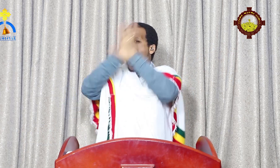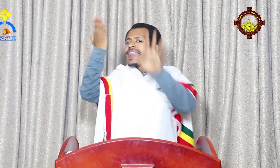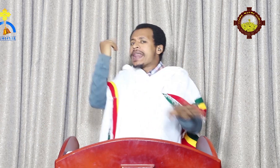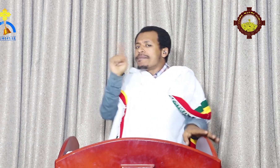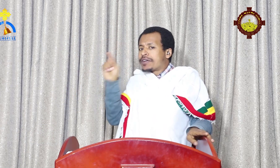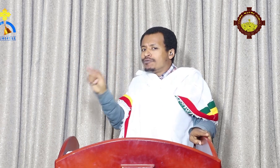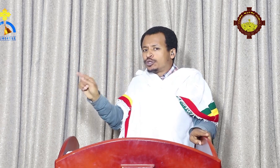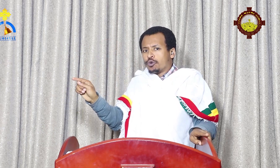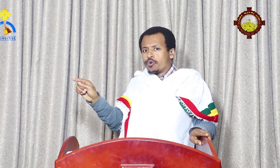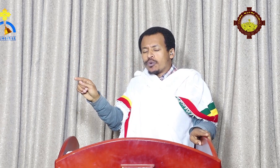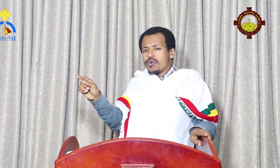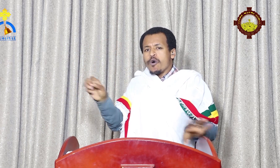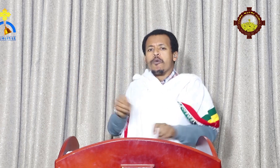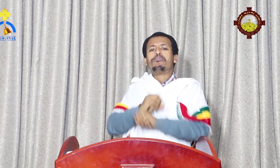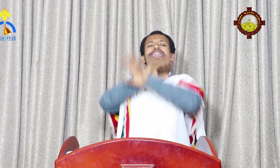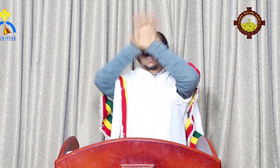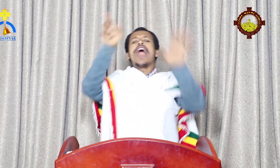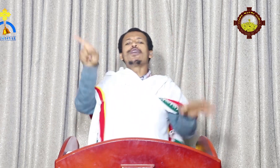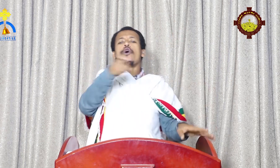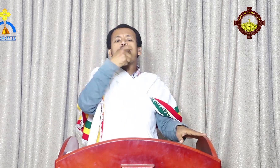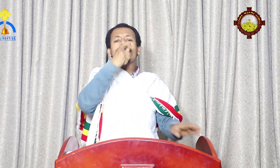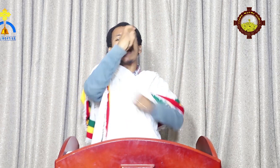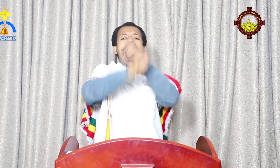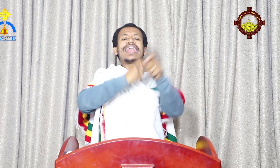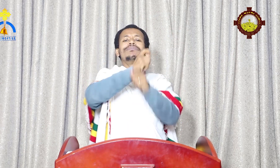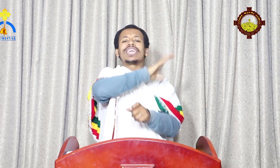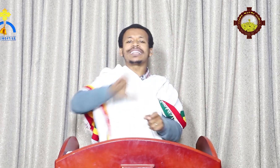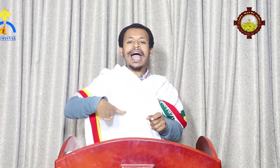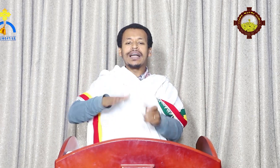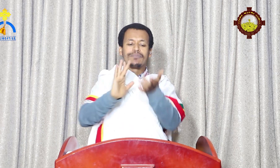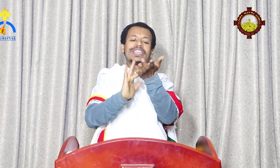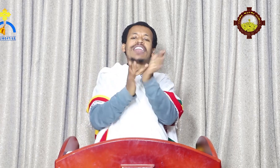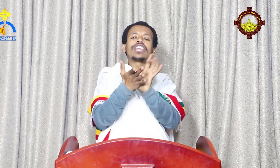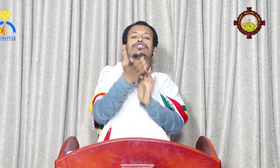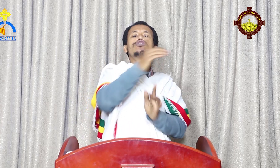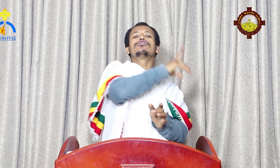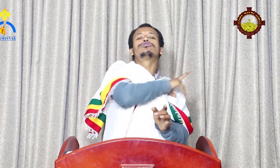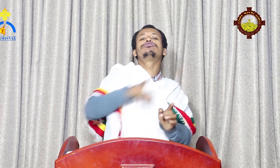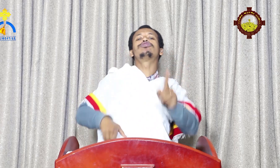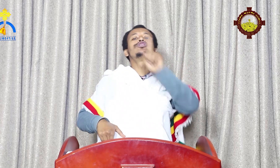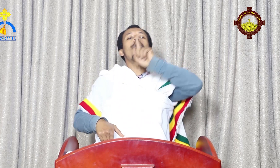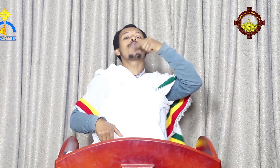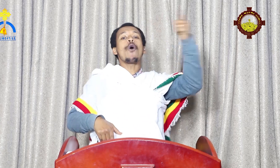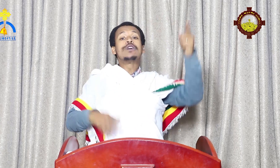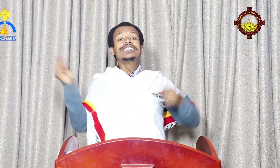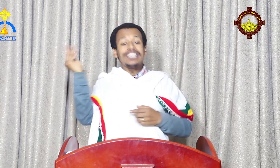ብርሃን አልነበረም። እሱ ብርሃን የሆነው የዓለም ጌታ መድኃኒታችን ኢየሱስ ነው ብሎ